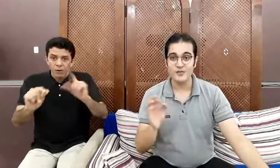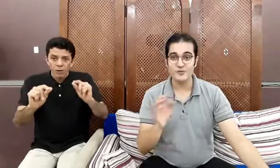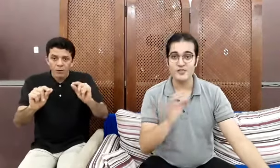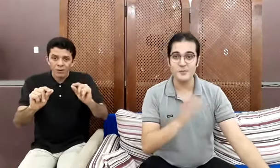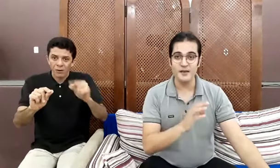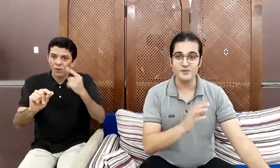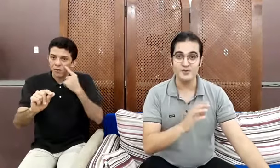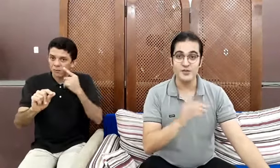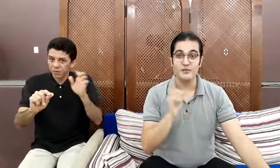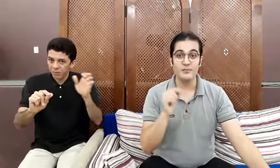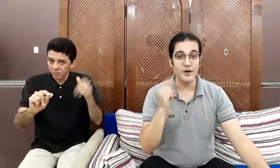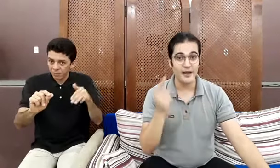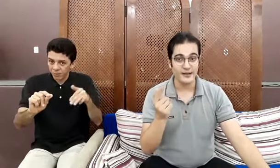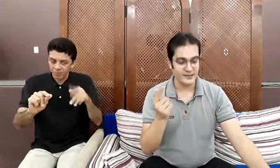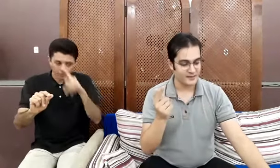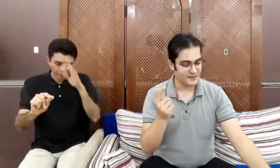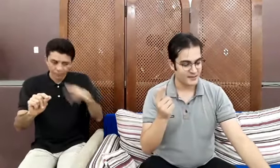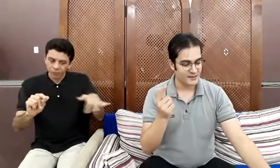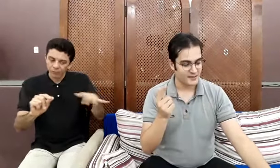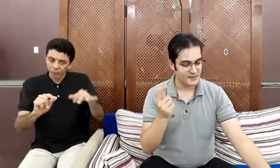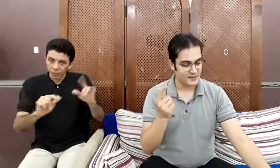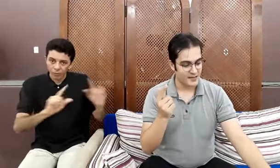haviam sido dispersos, porém,